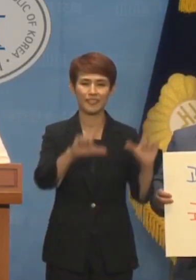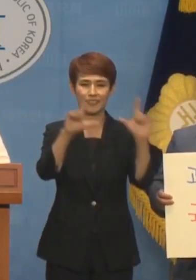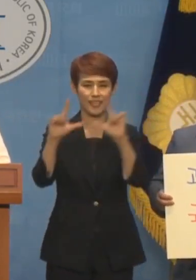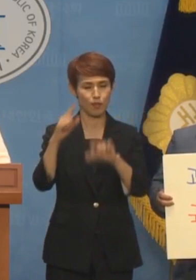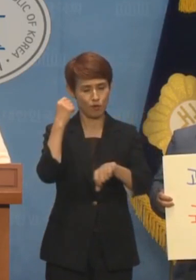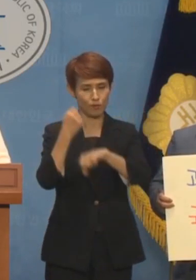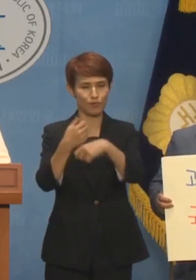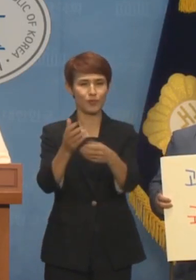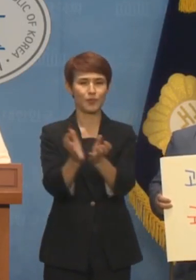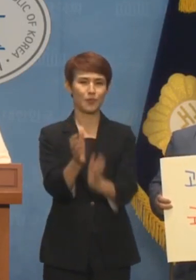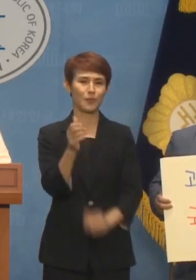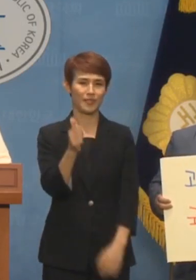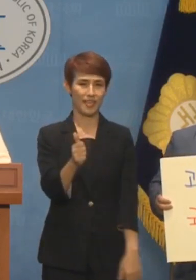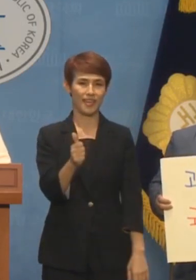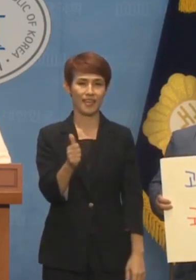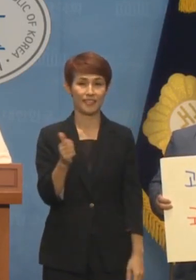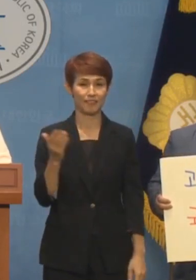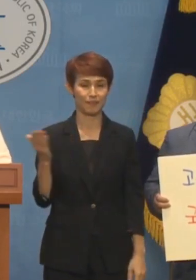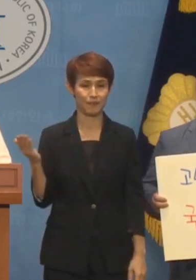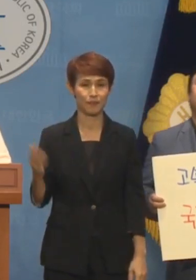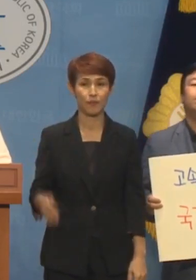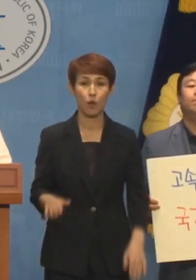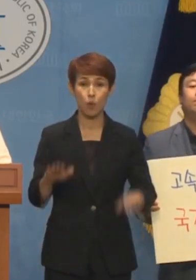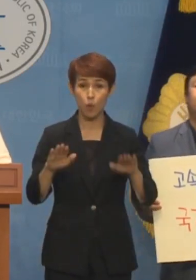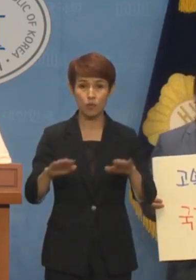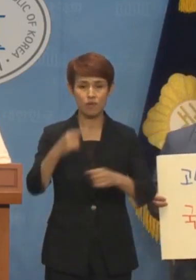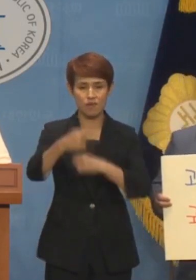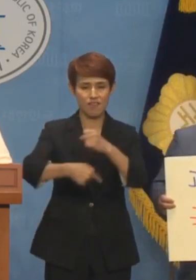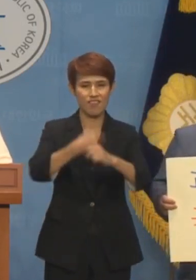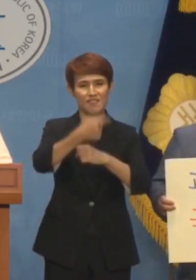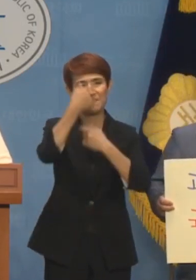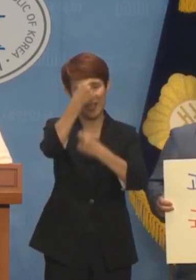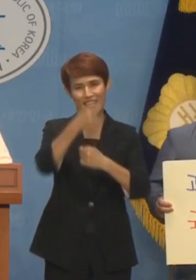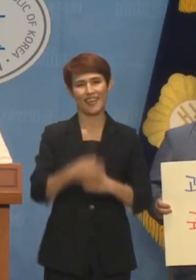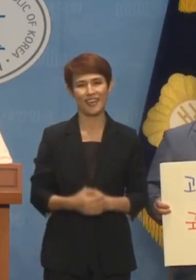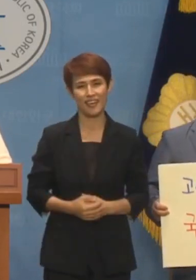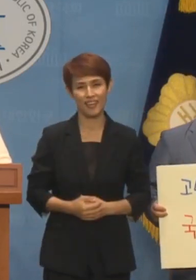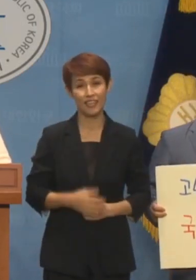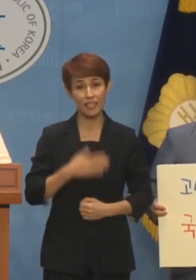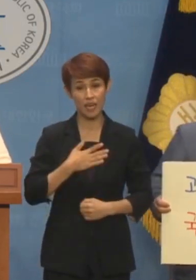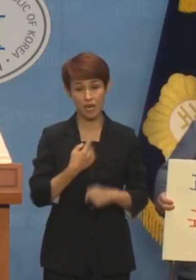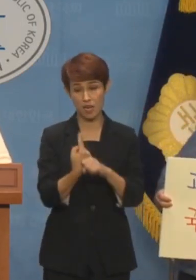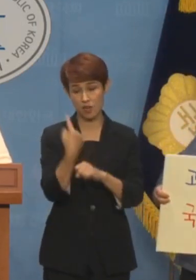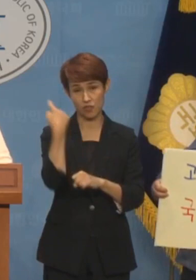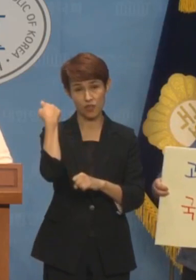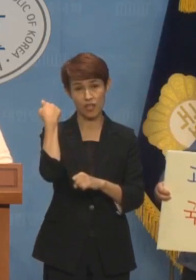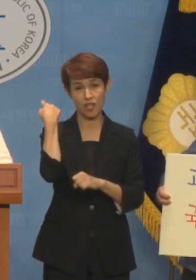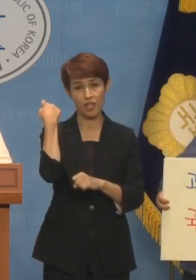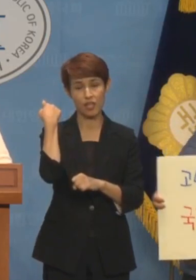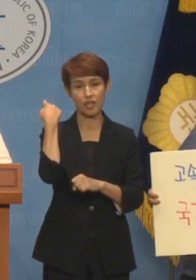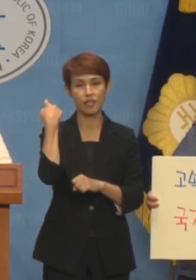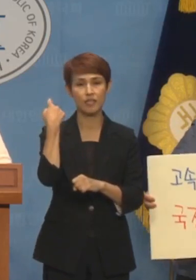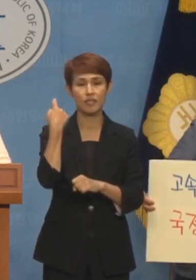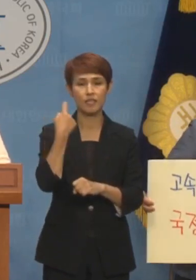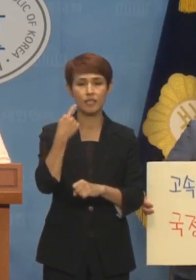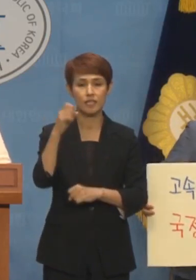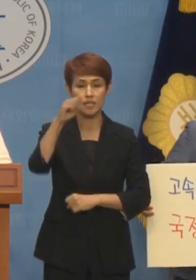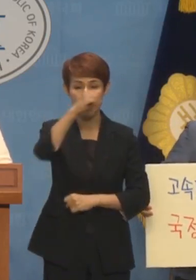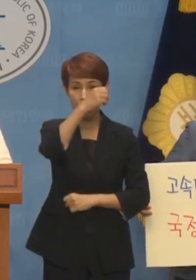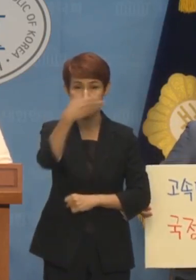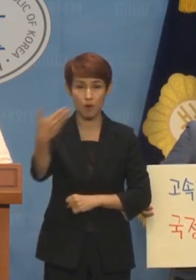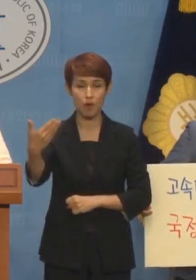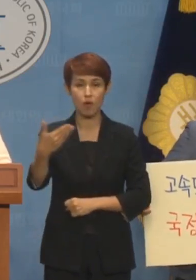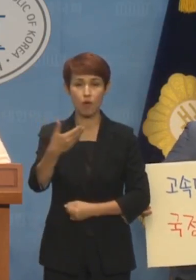임세윤입니다. 지금 오늘이 딱 1년이 됐습니다. 저희가 1년 전에 이 양평 고속도로 게이트를 폭로했었을